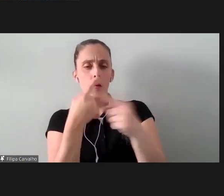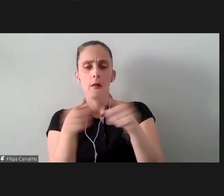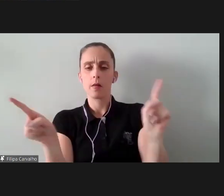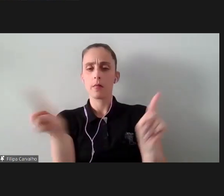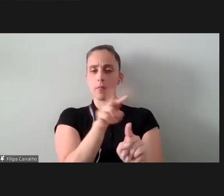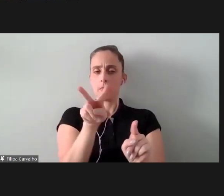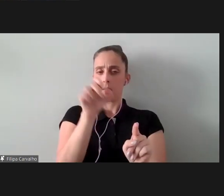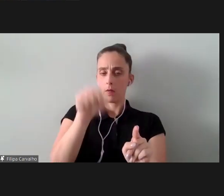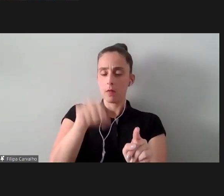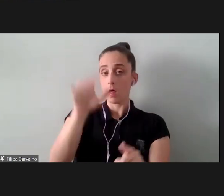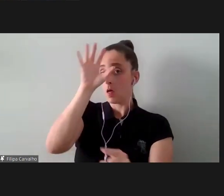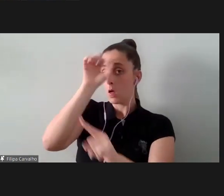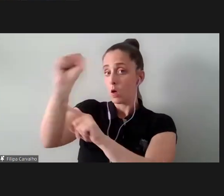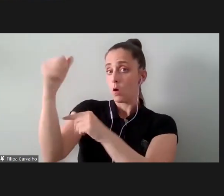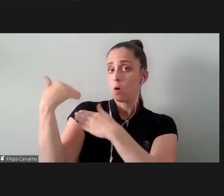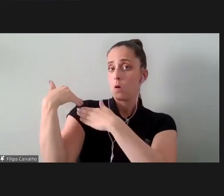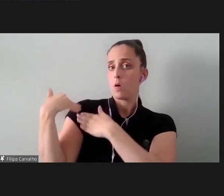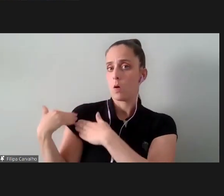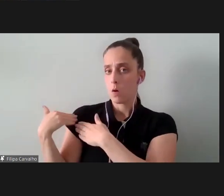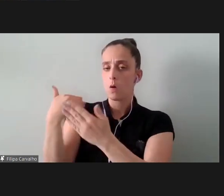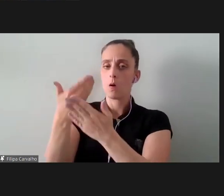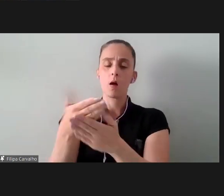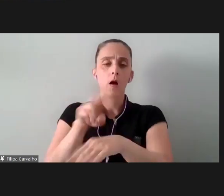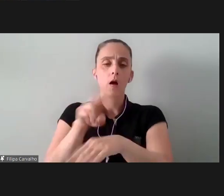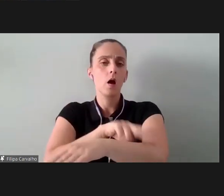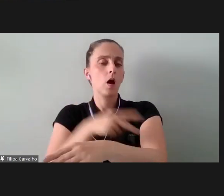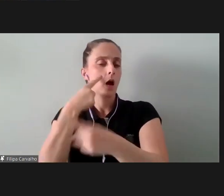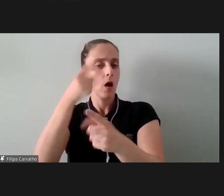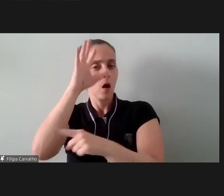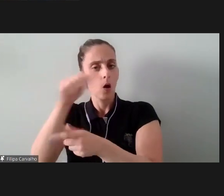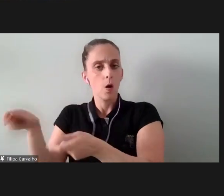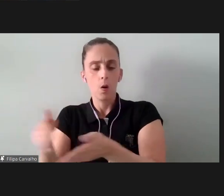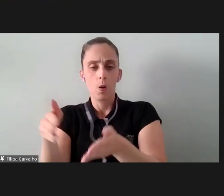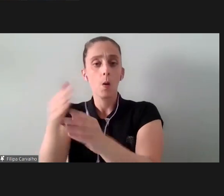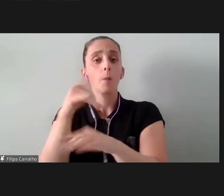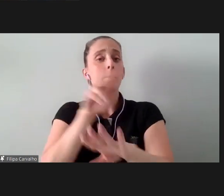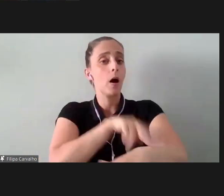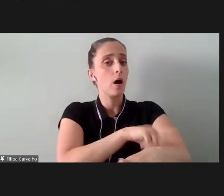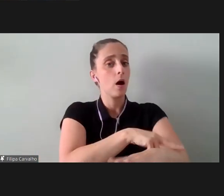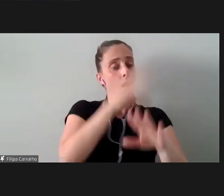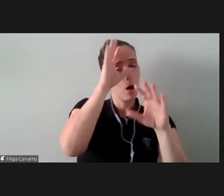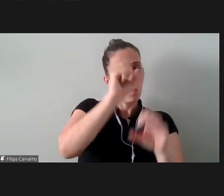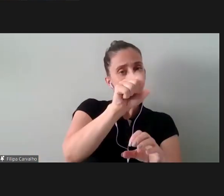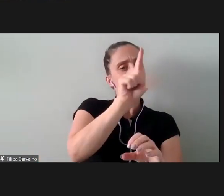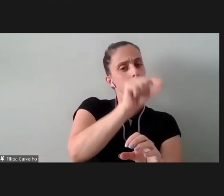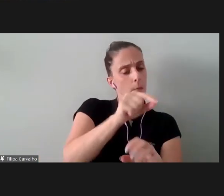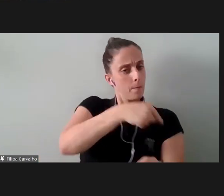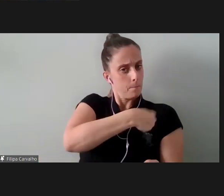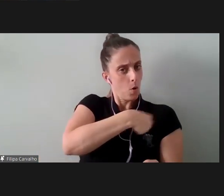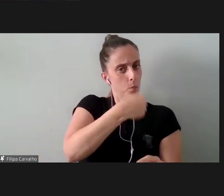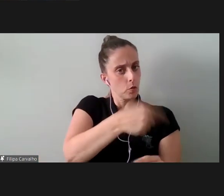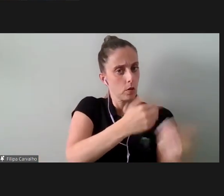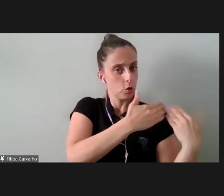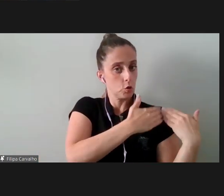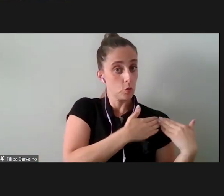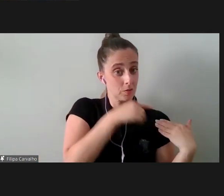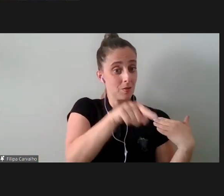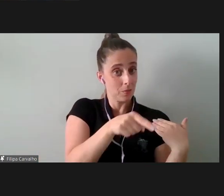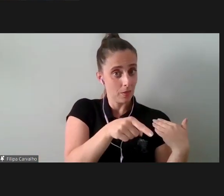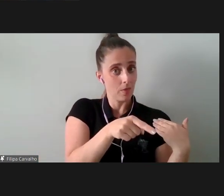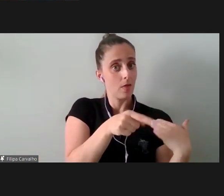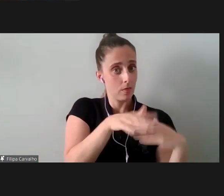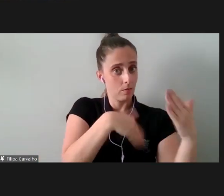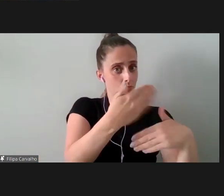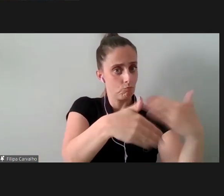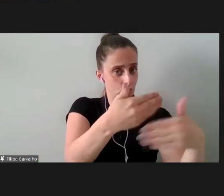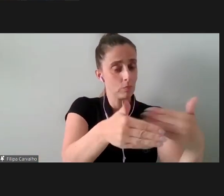governo tem a responsabilidade da condução da administração pública, mas a administração pública tem um papel e um espaço próprio. Esse papel e esse espaço próprio, de